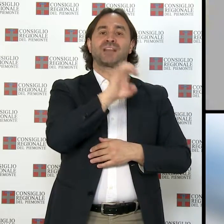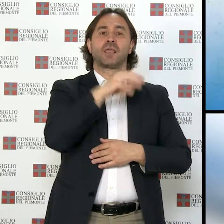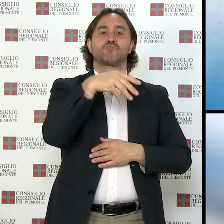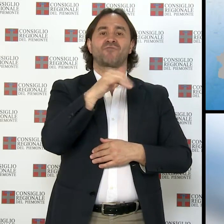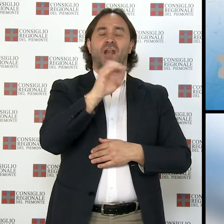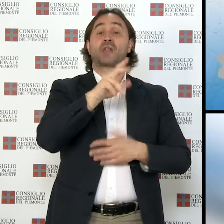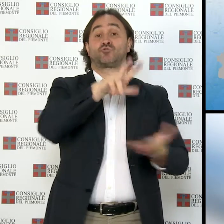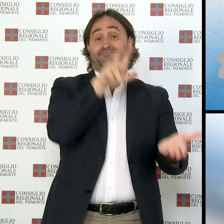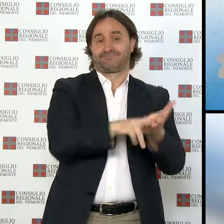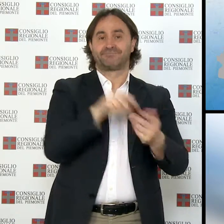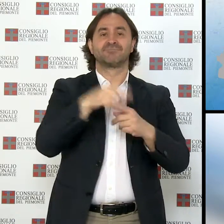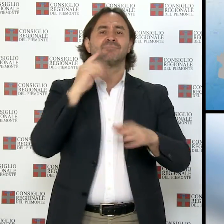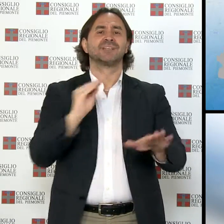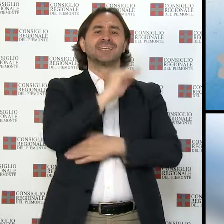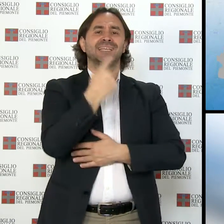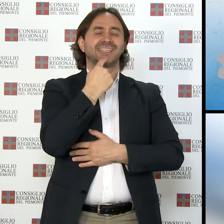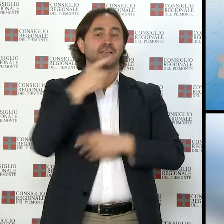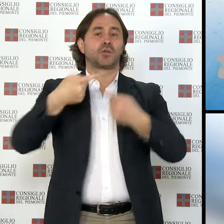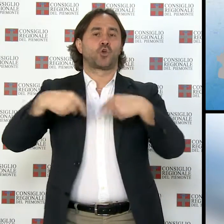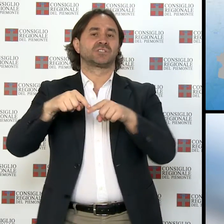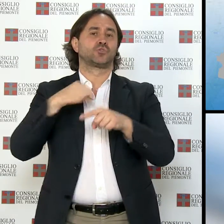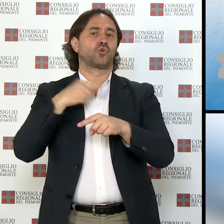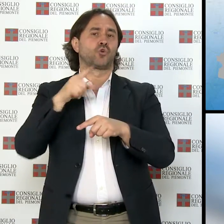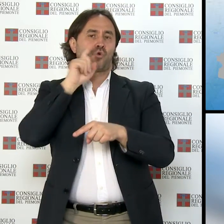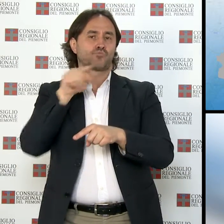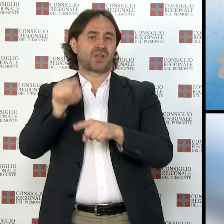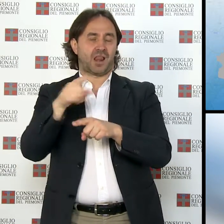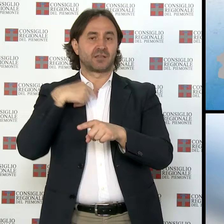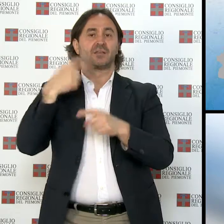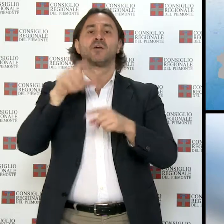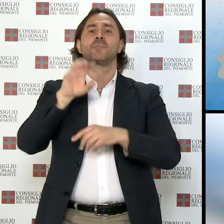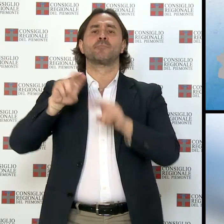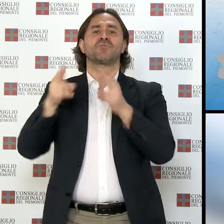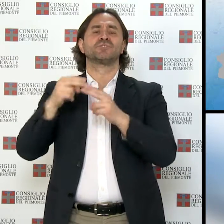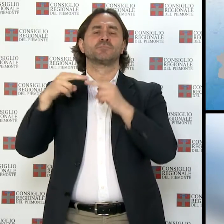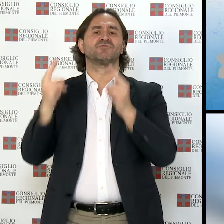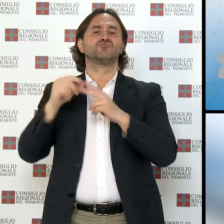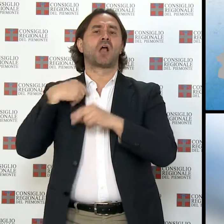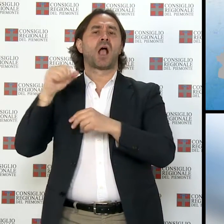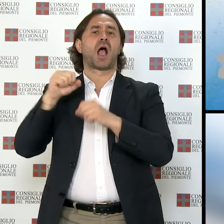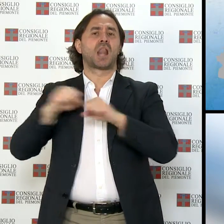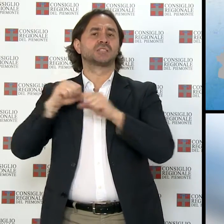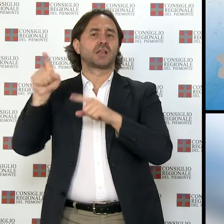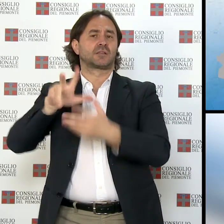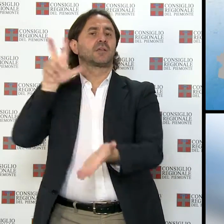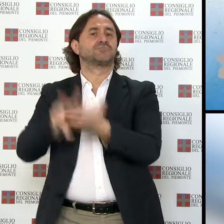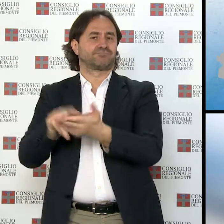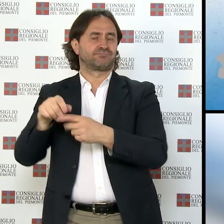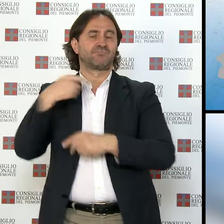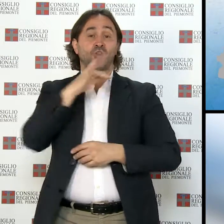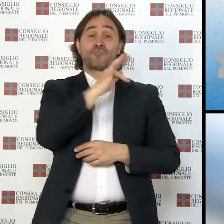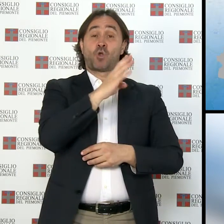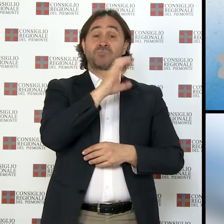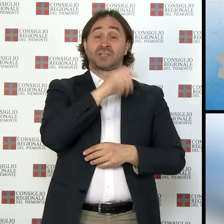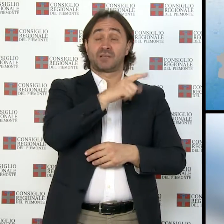richiesta è stata avanzata dal Consiglio comunale con il parere favorevole della provincia di Alessandria. Fubine, comune di poco più di